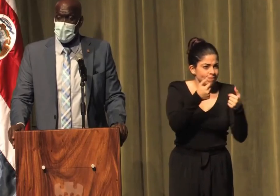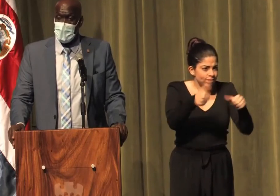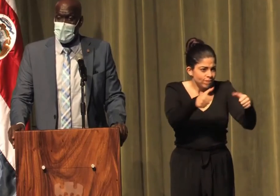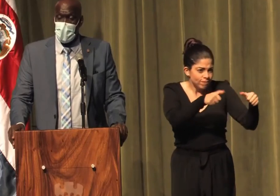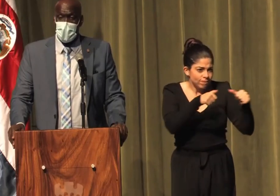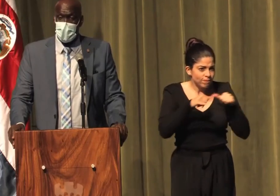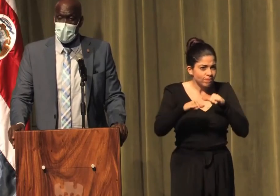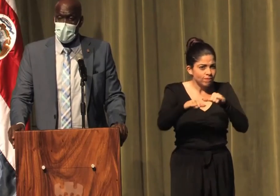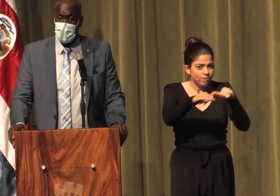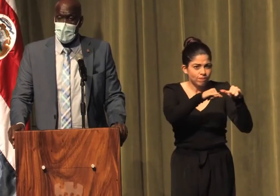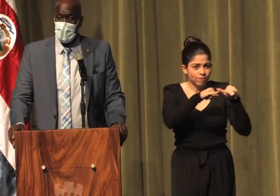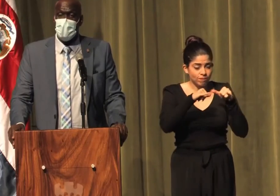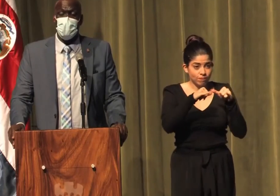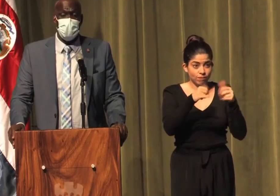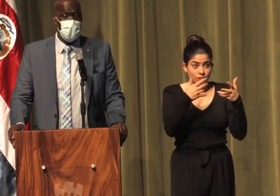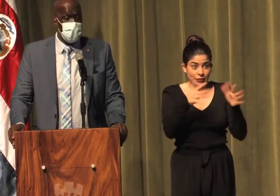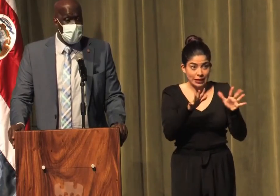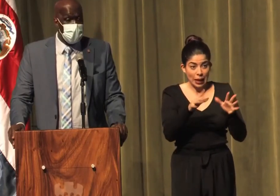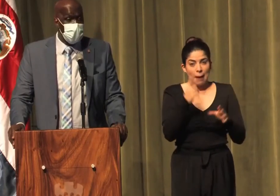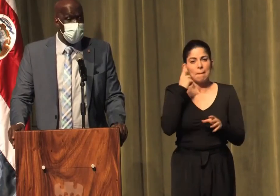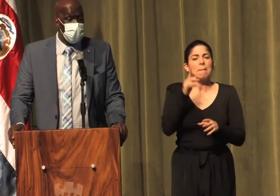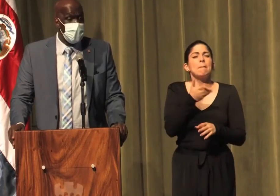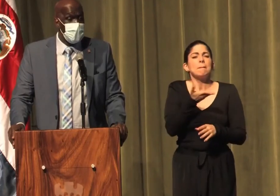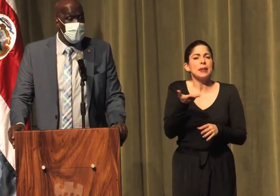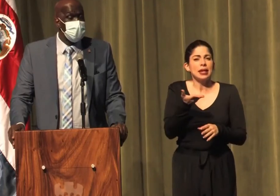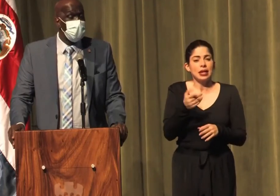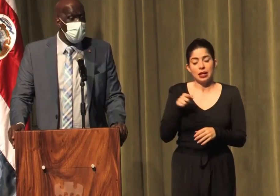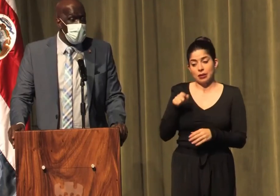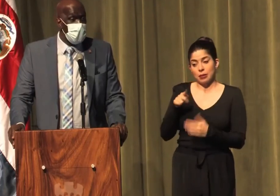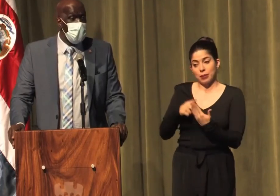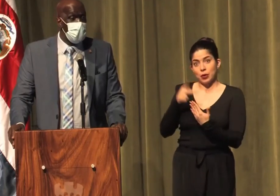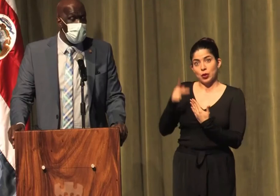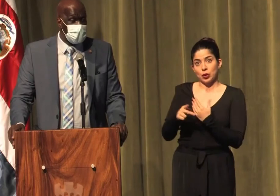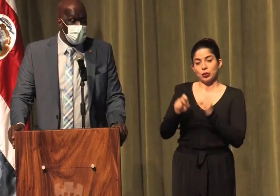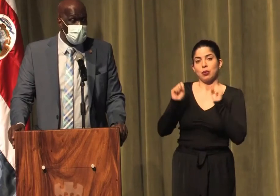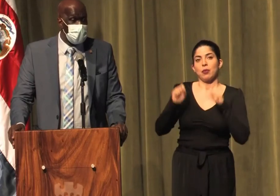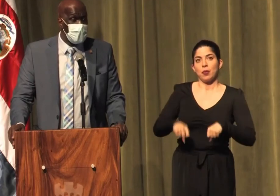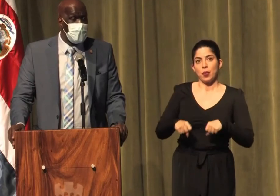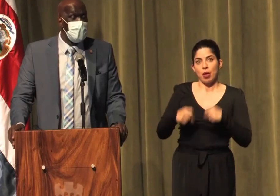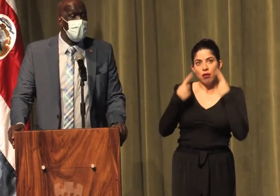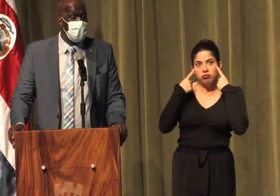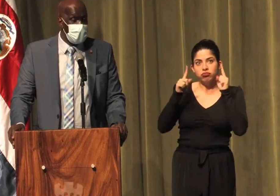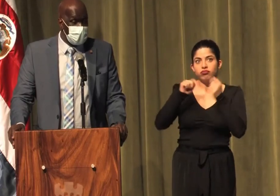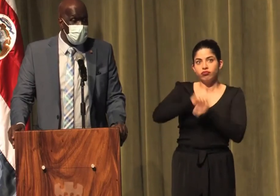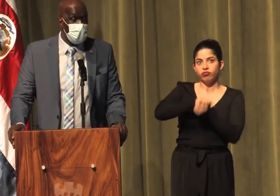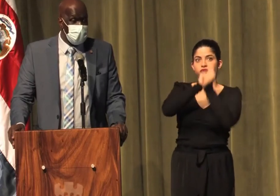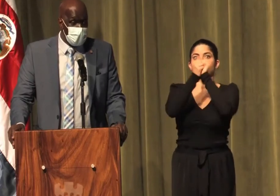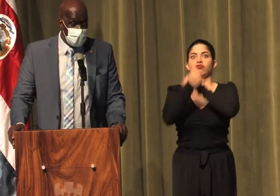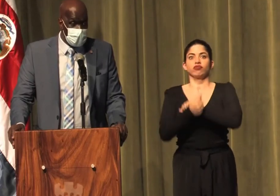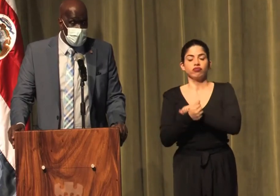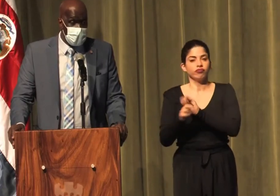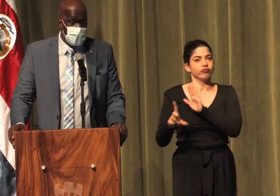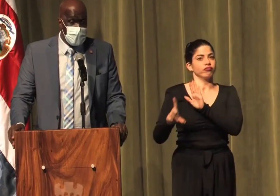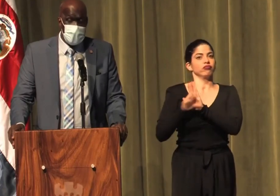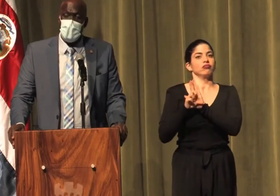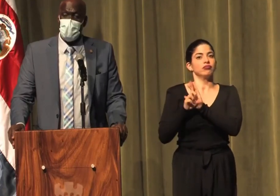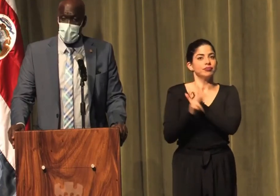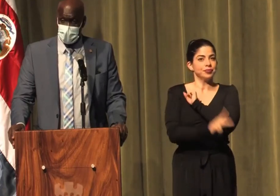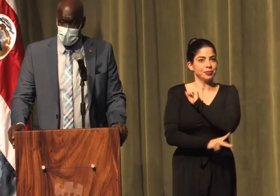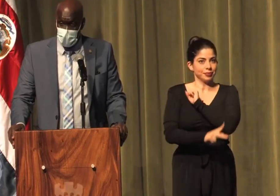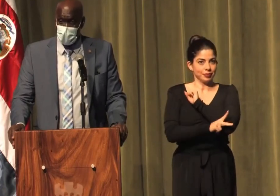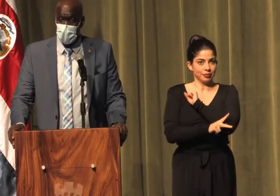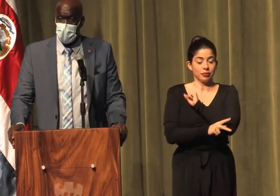consensos, para que esos proyectos se puedan convertir en ley de la República.